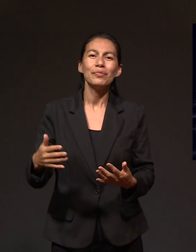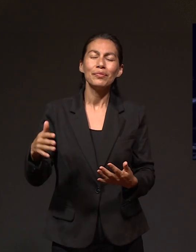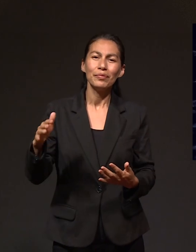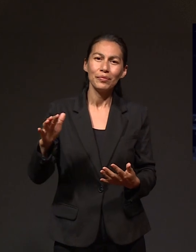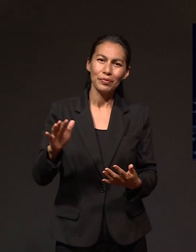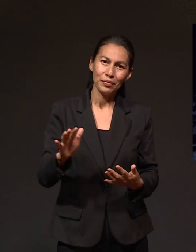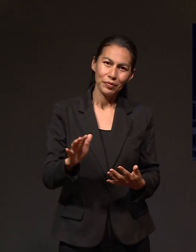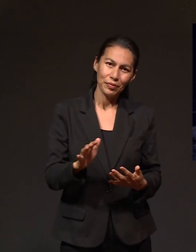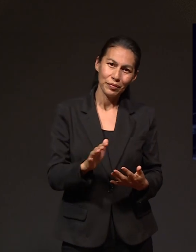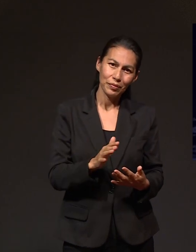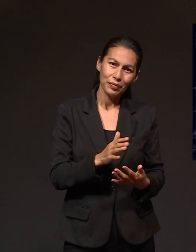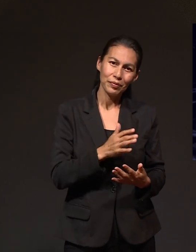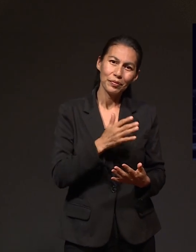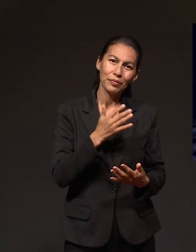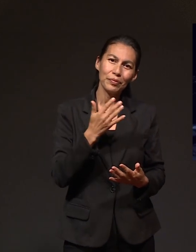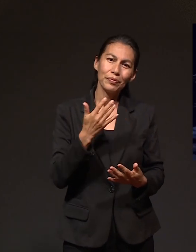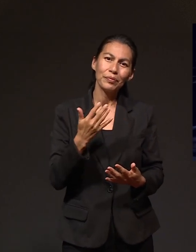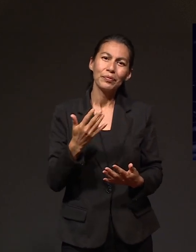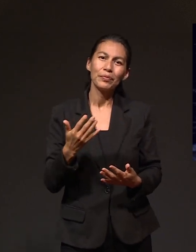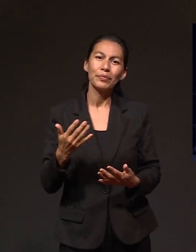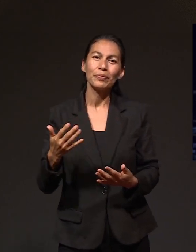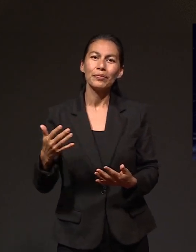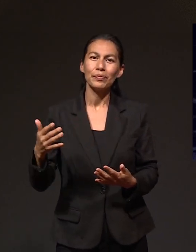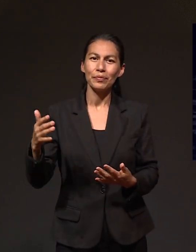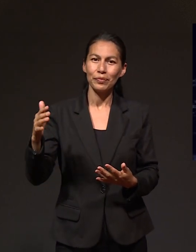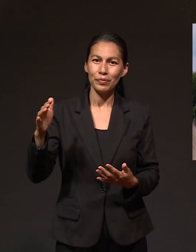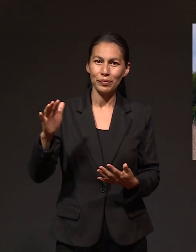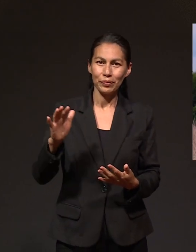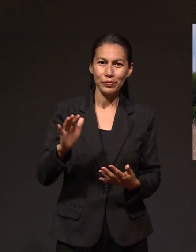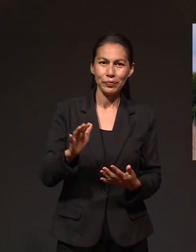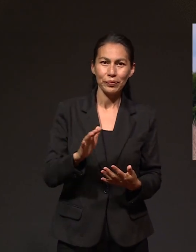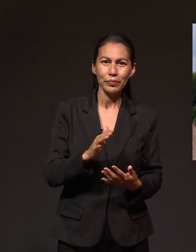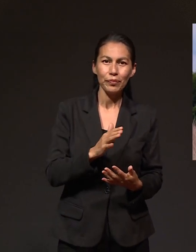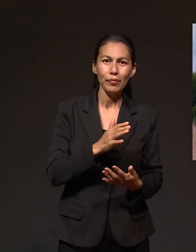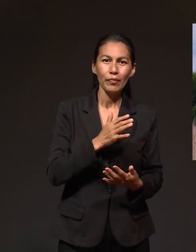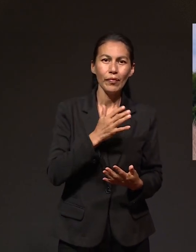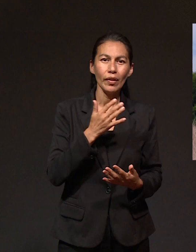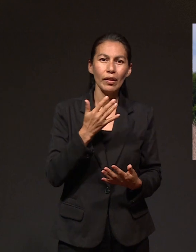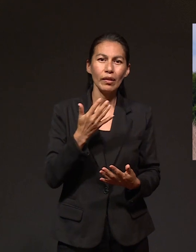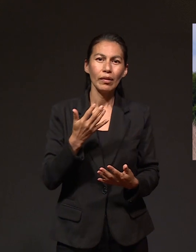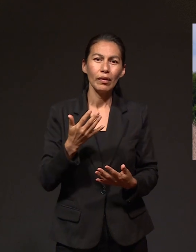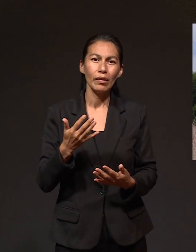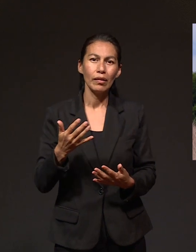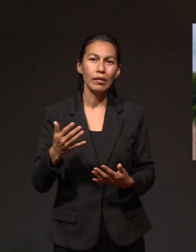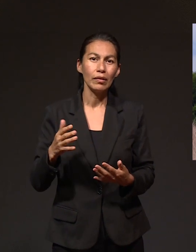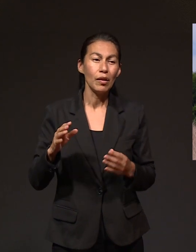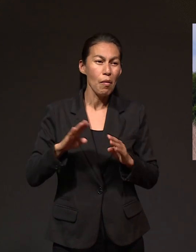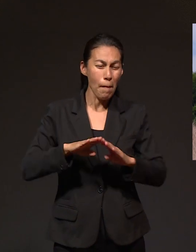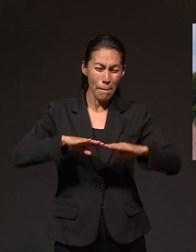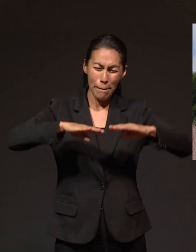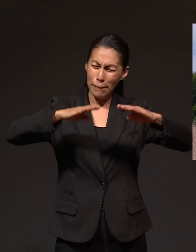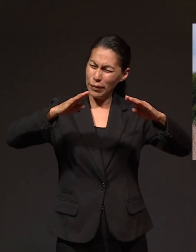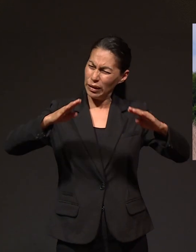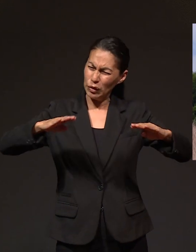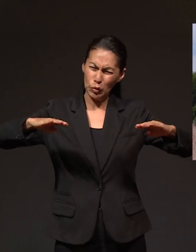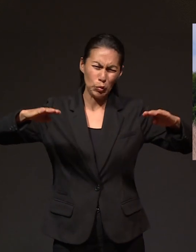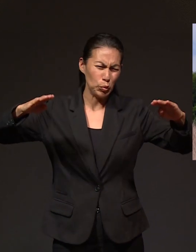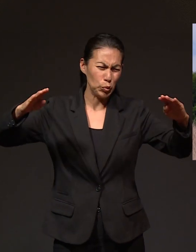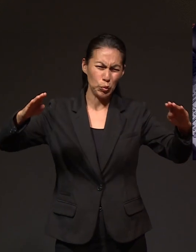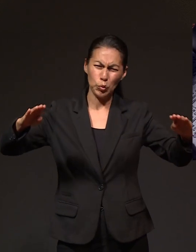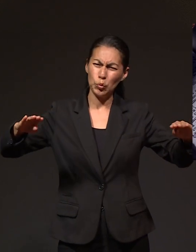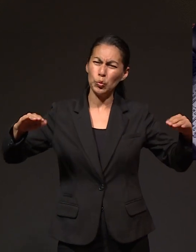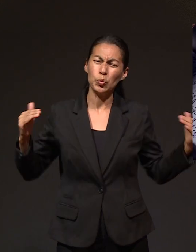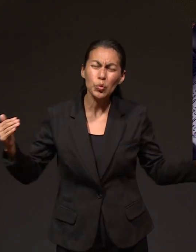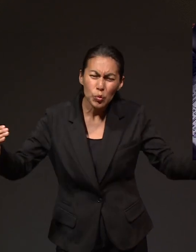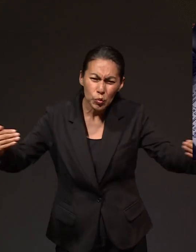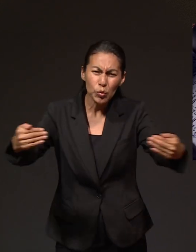fervor. ¿Quién encerró al océano inmenso?